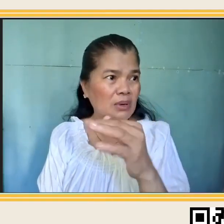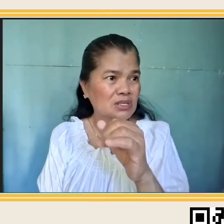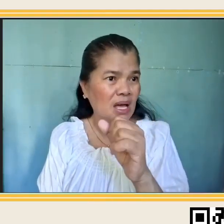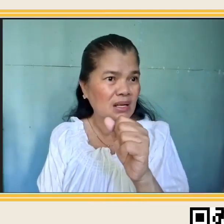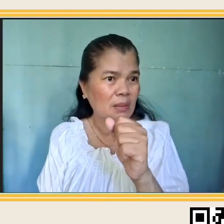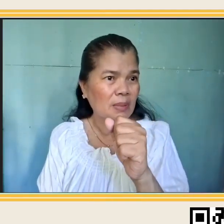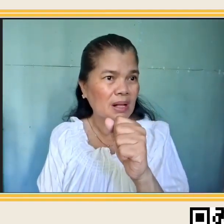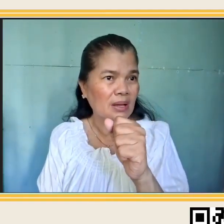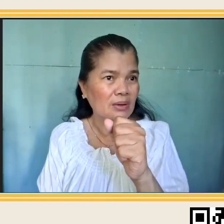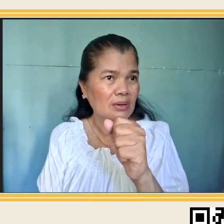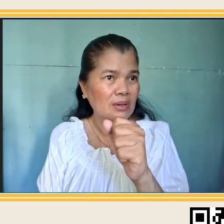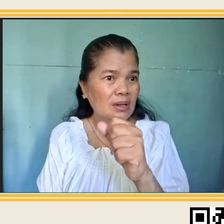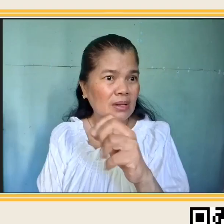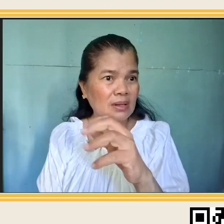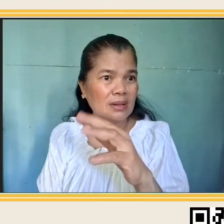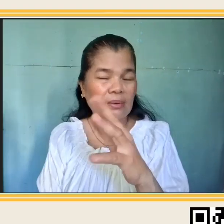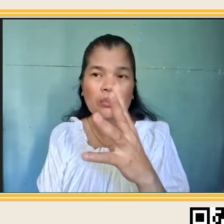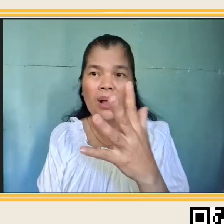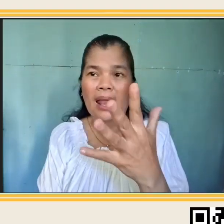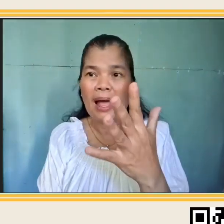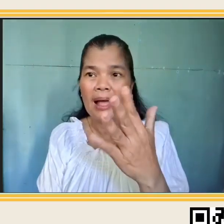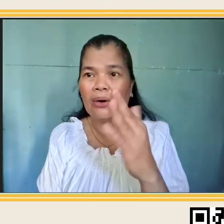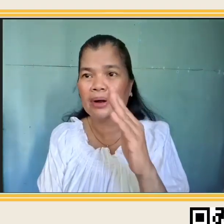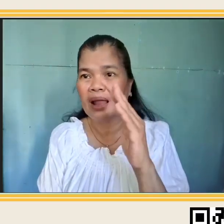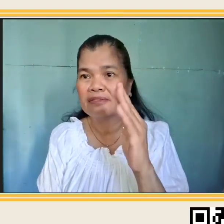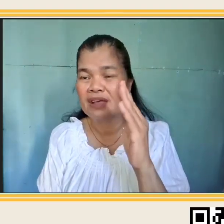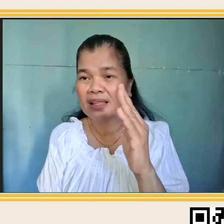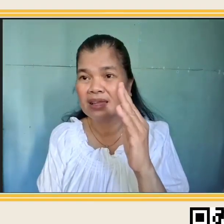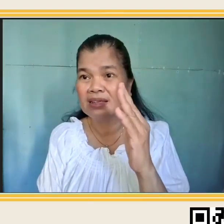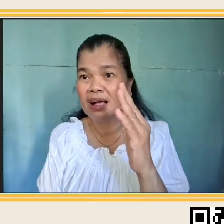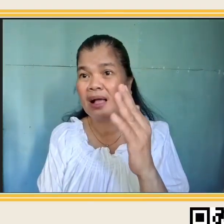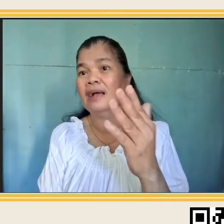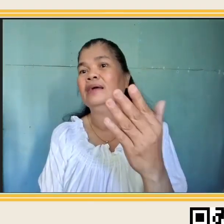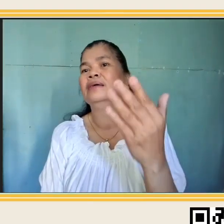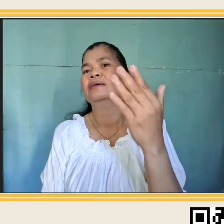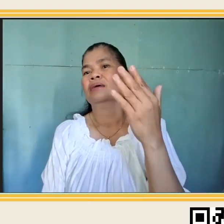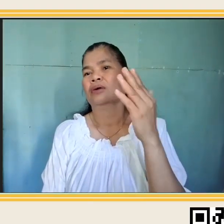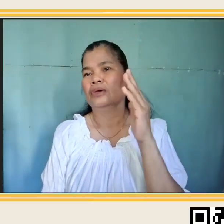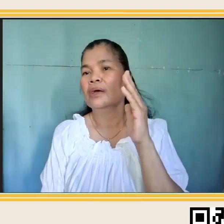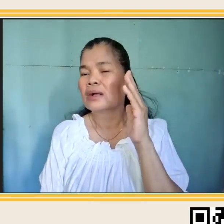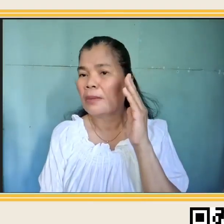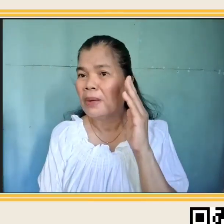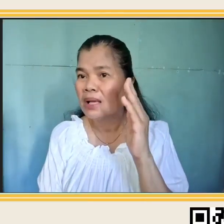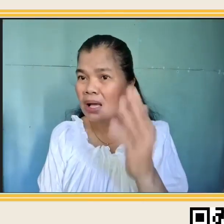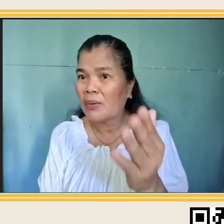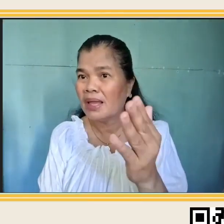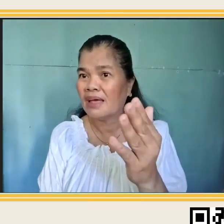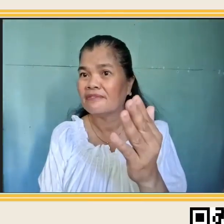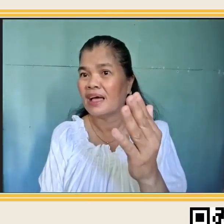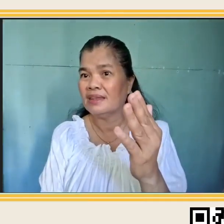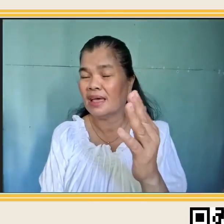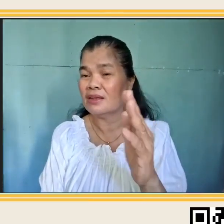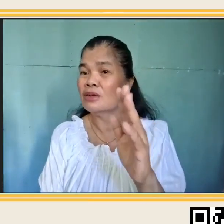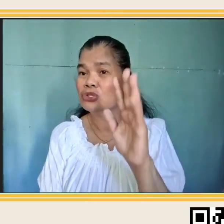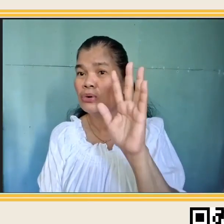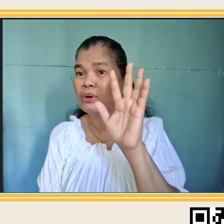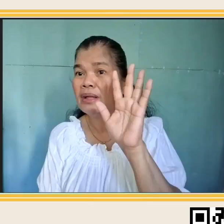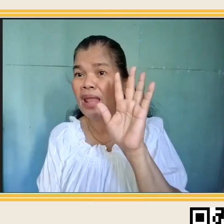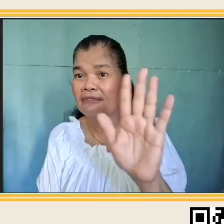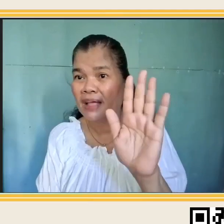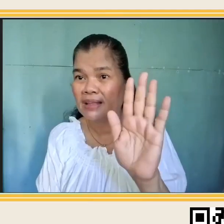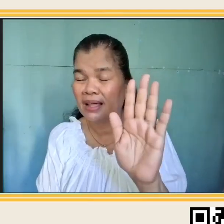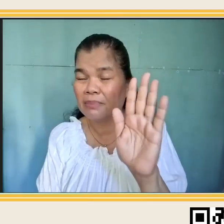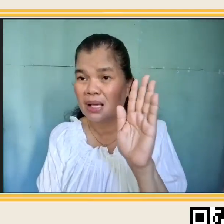anong ang tawag dyan kapag wala or left-handed ka, kapag ikaw ay left-handed,